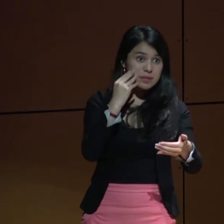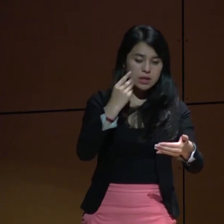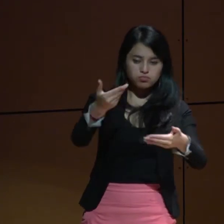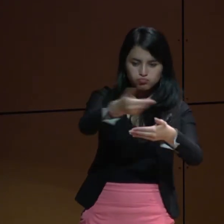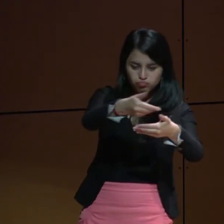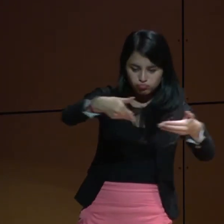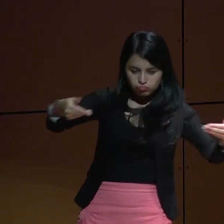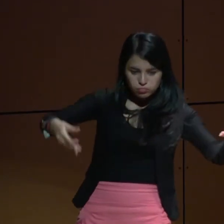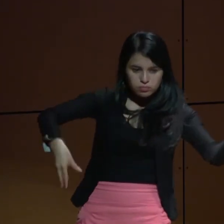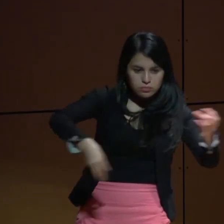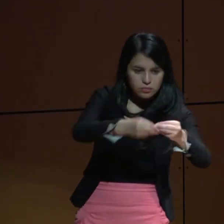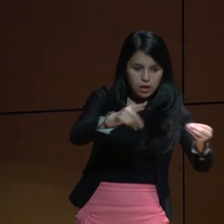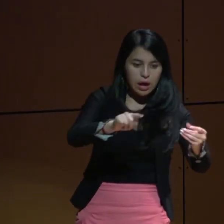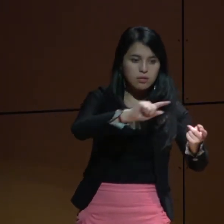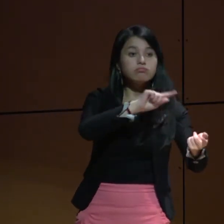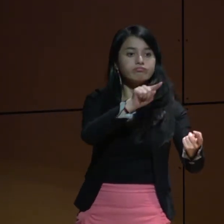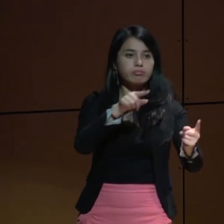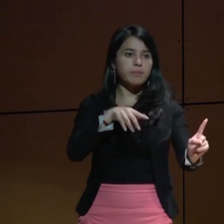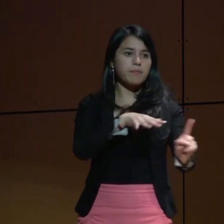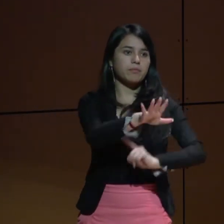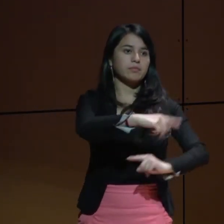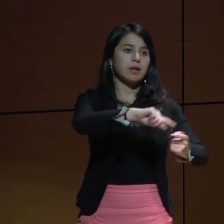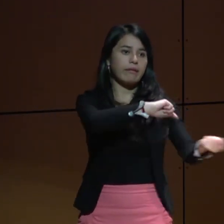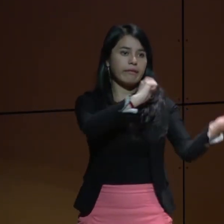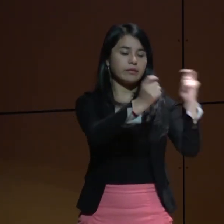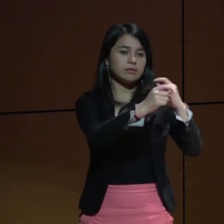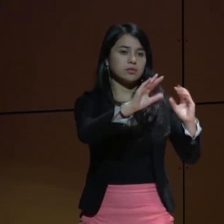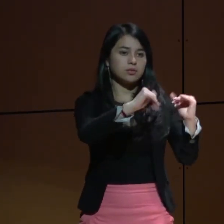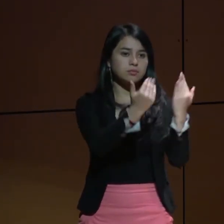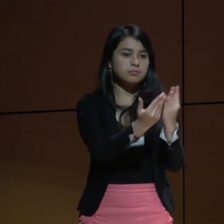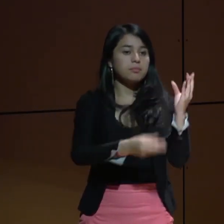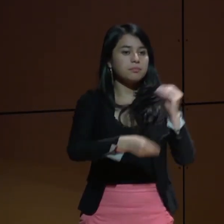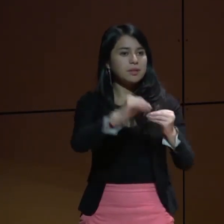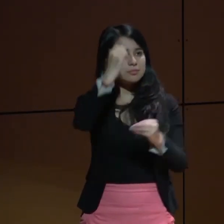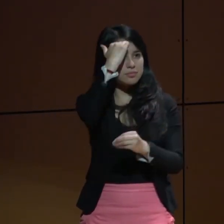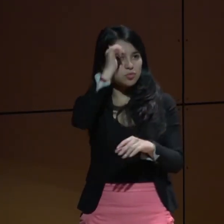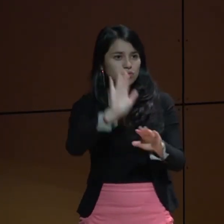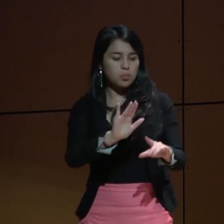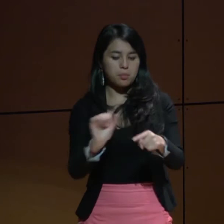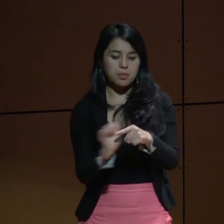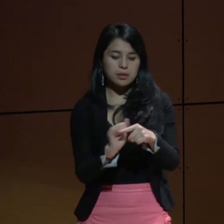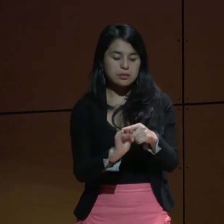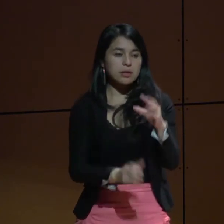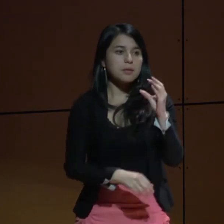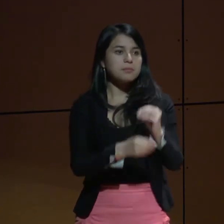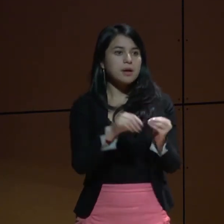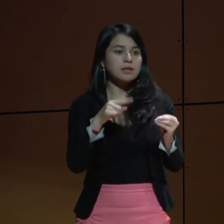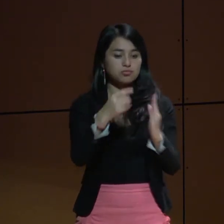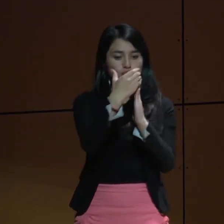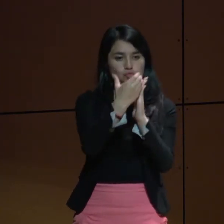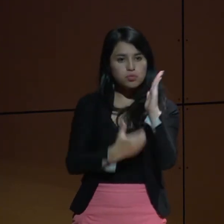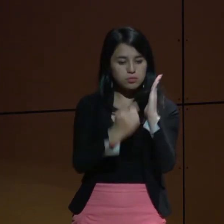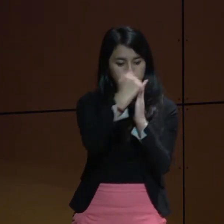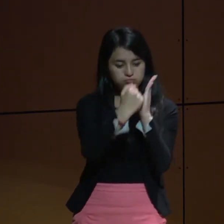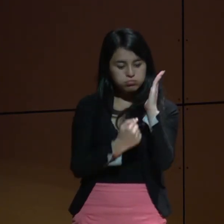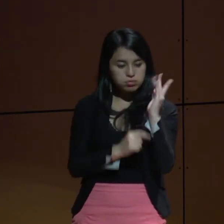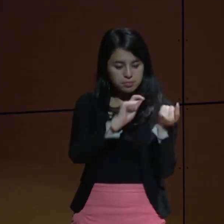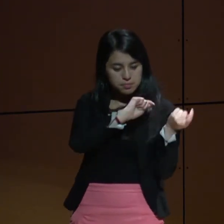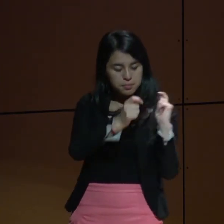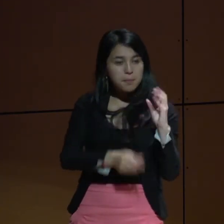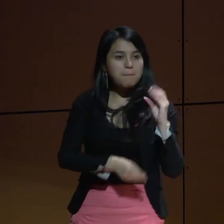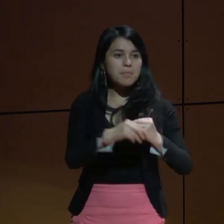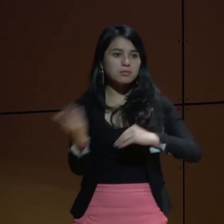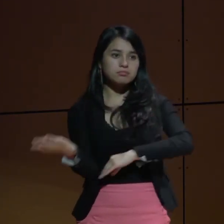han transformado la escuela, las prácticas pedagógicas, las mallas curriculares y la